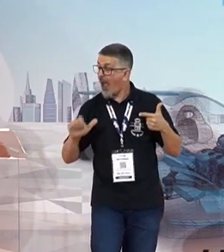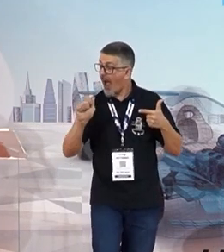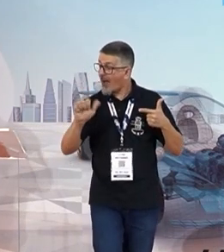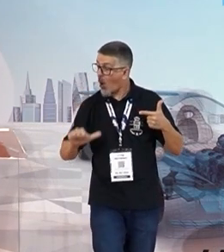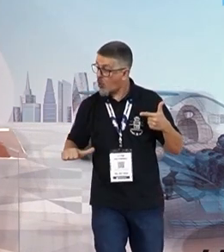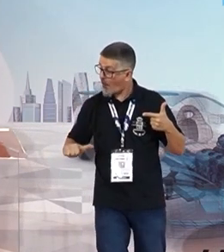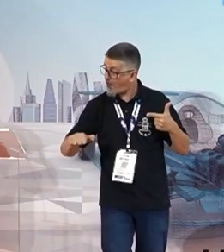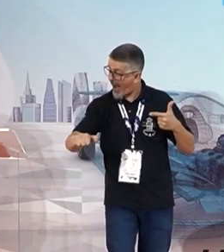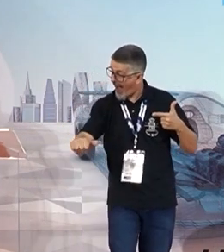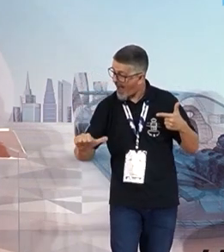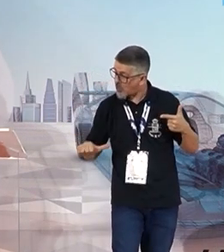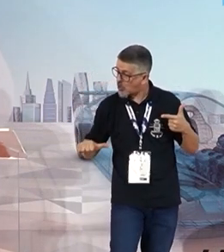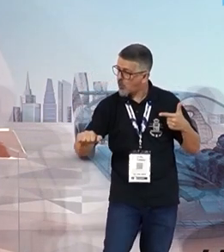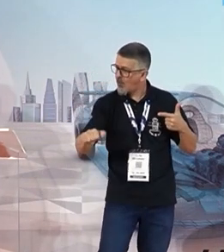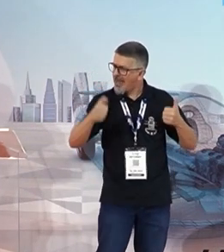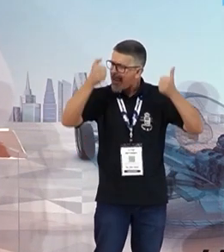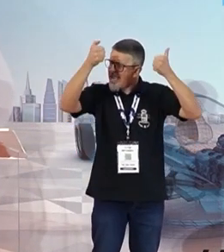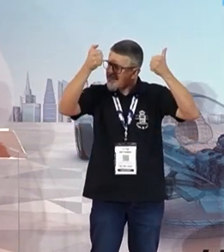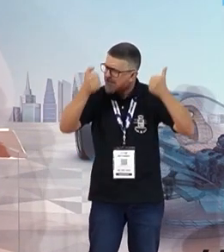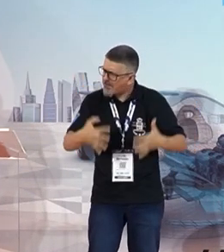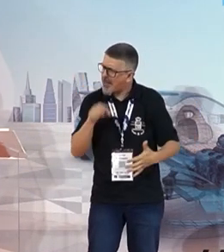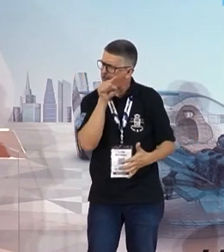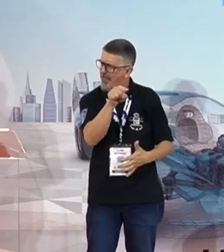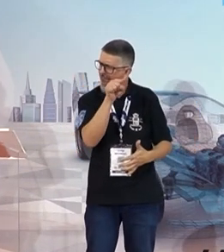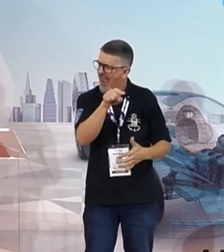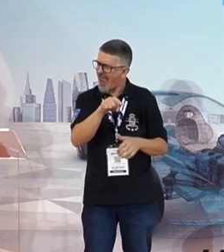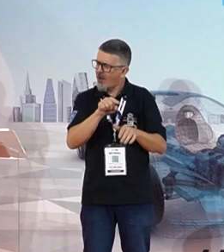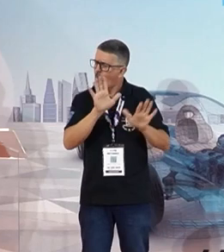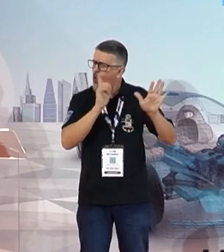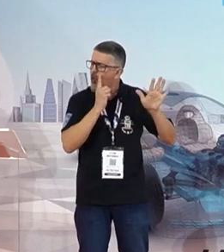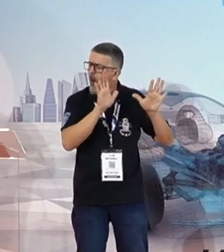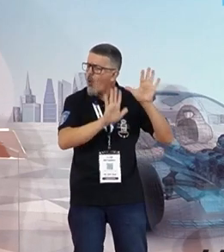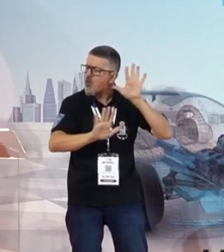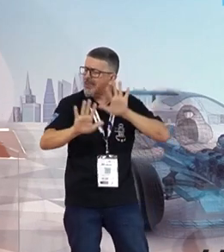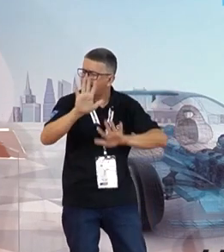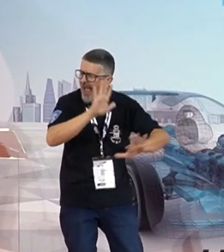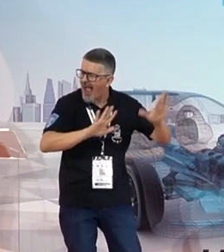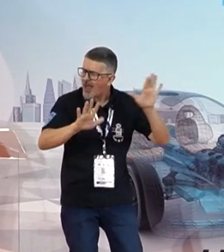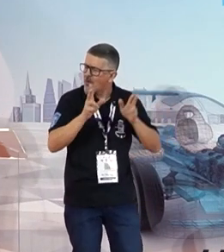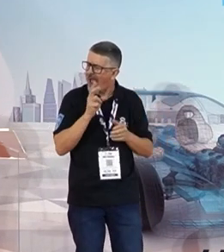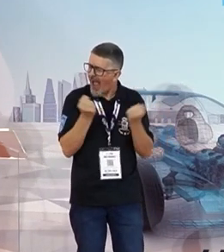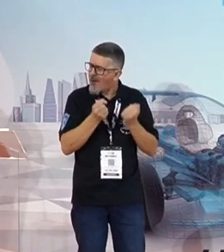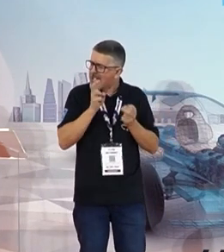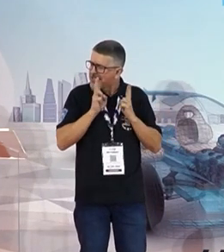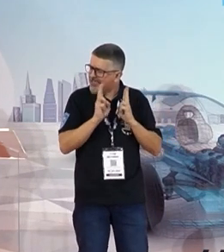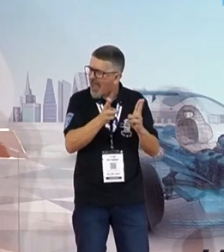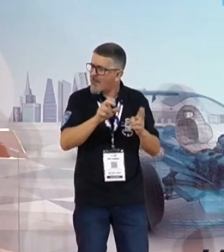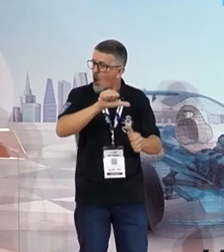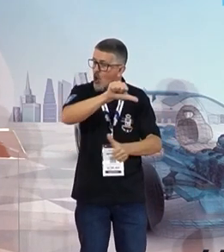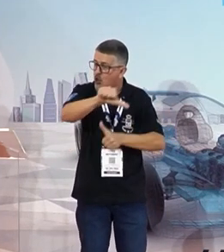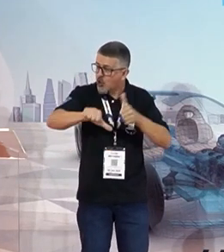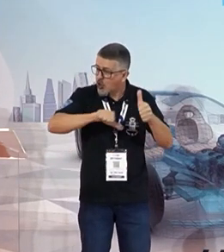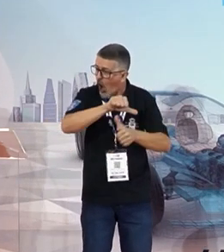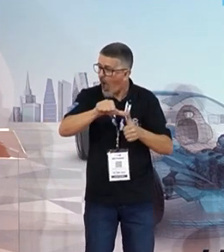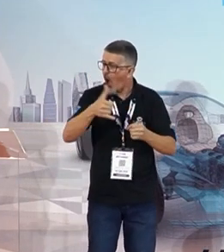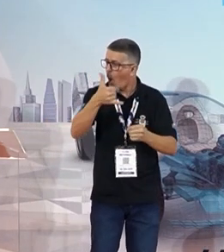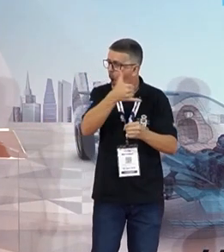câmbio automático. E explicando para os surdos para tomarem cuidado sempre nessa